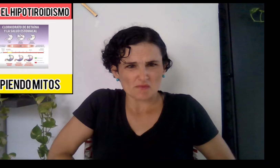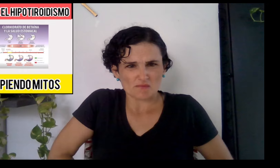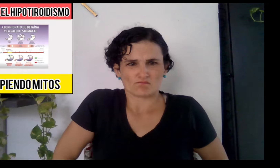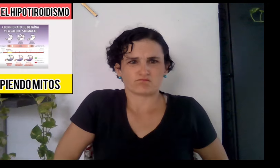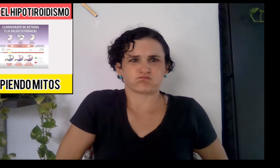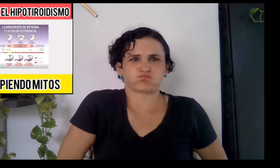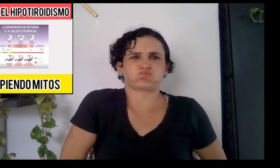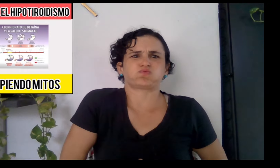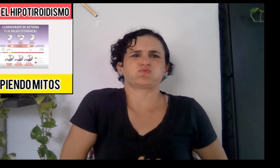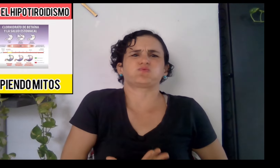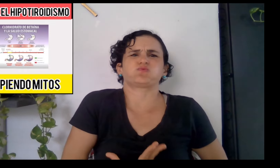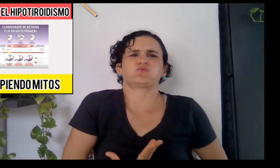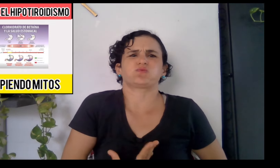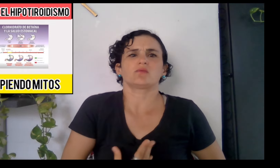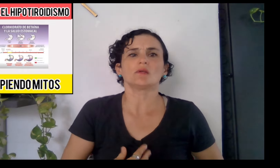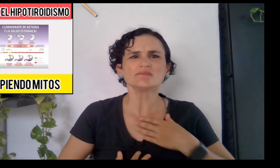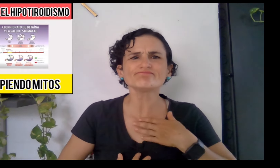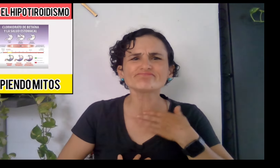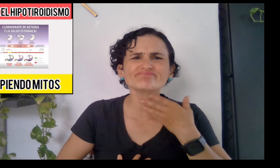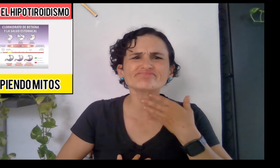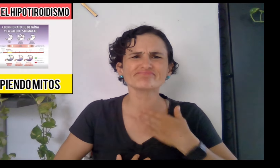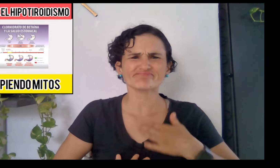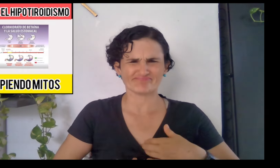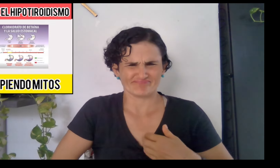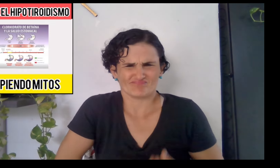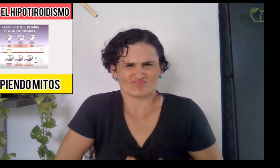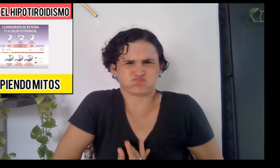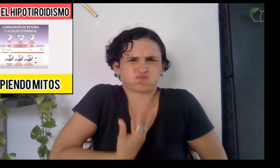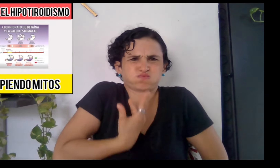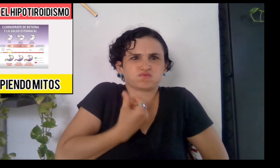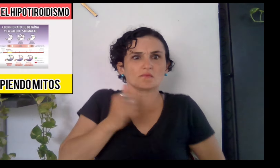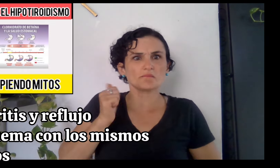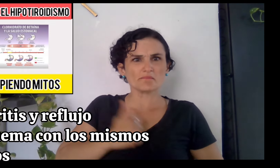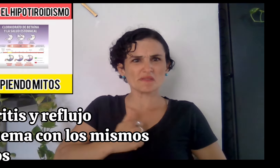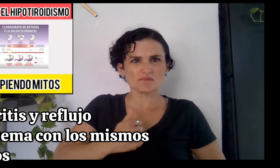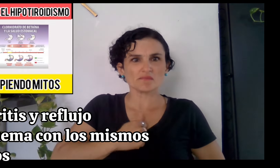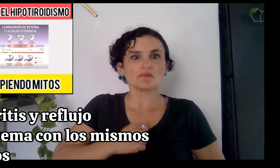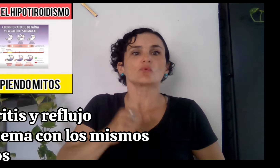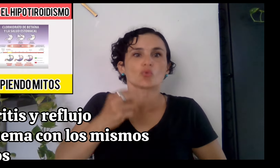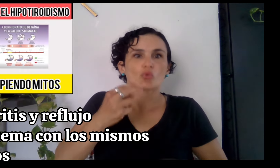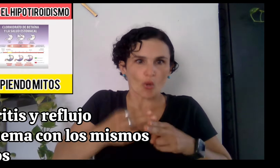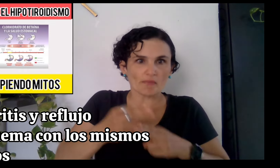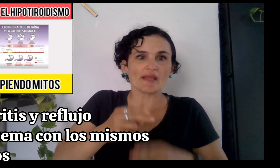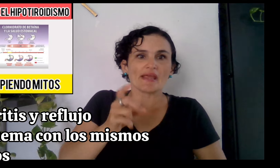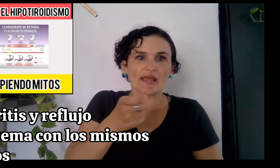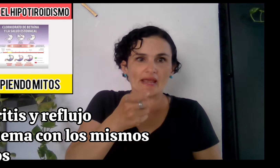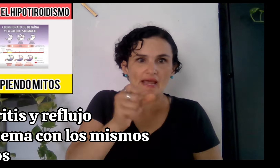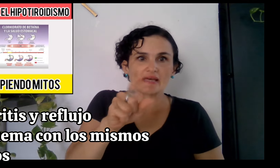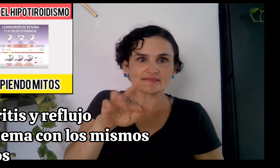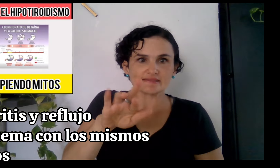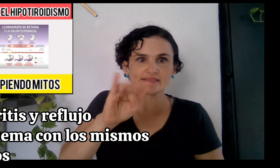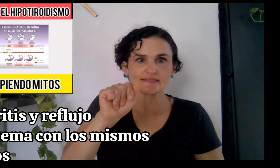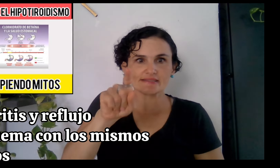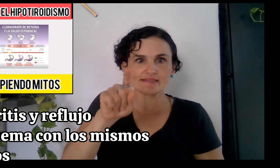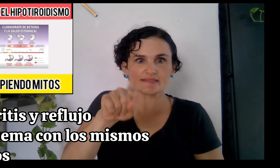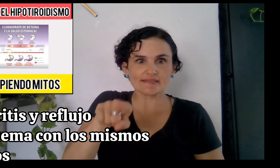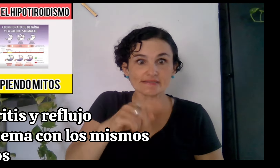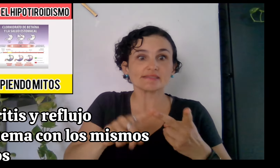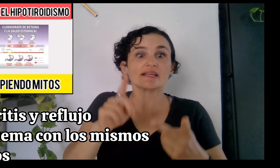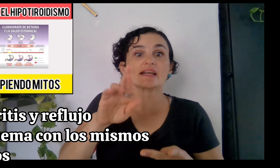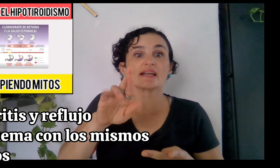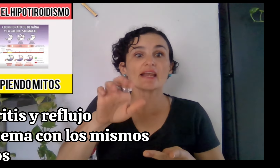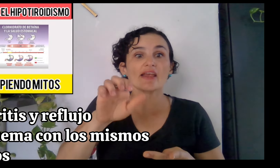esófago y empieza el estómago a quemarse el mismo. Eso se llama gastritis y reflujo. Y en el tercer estomaguito, o mejor, ese